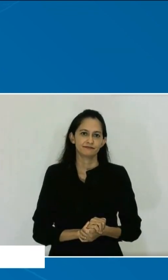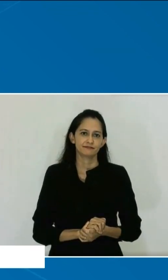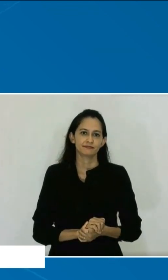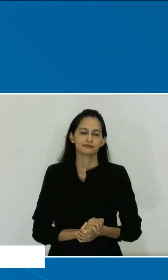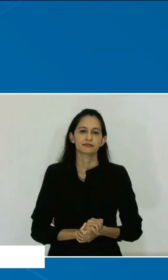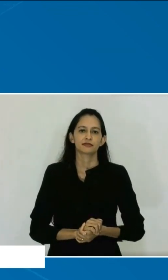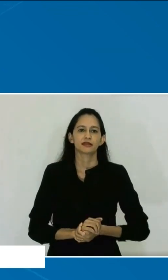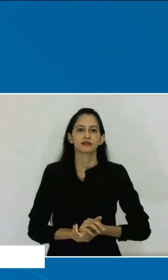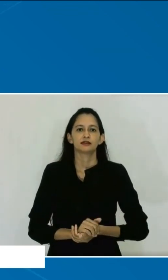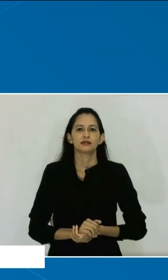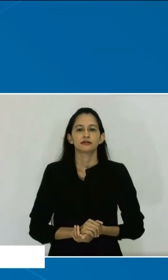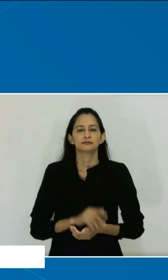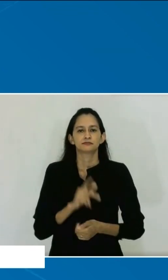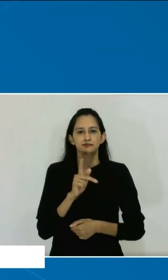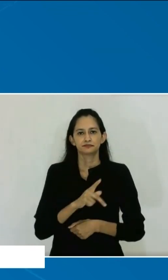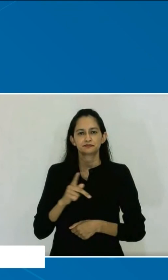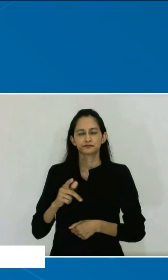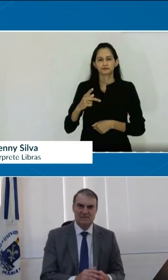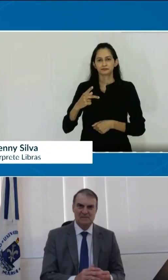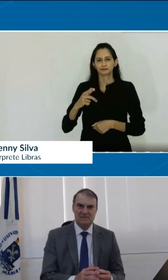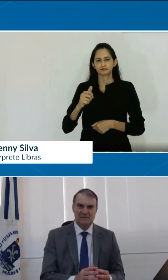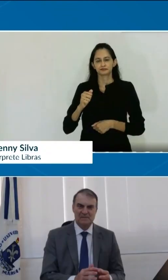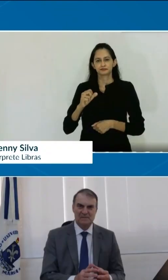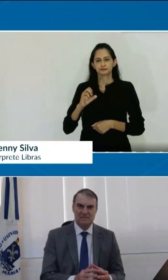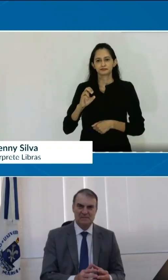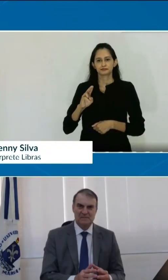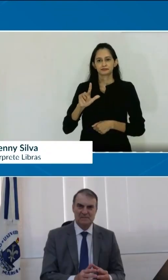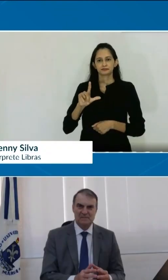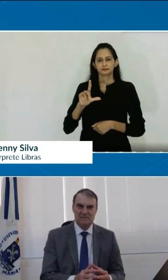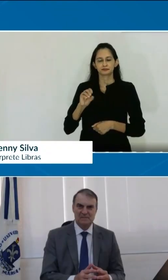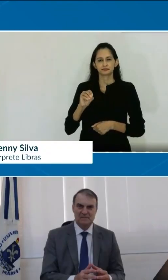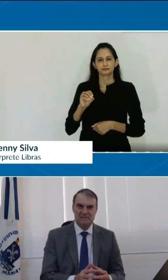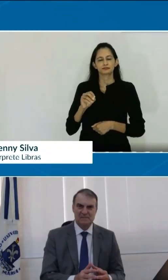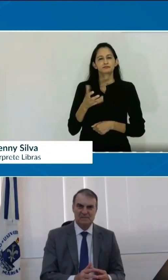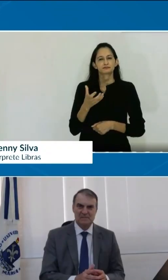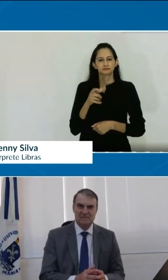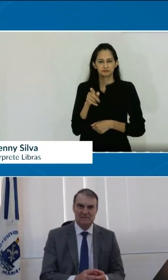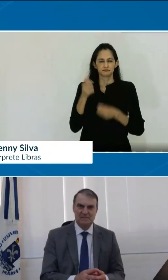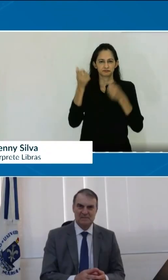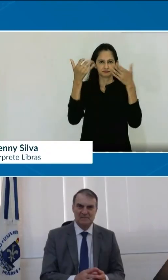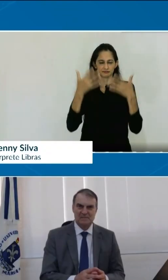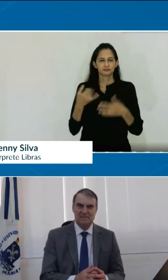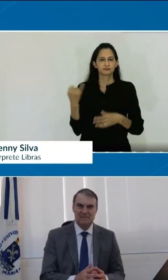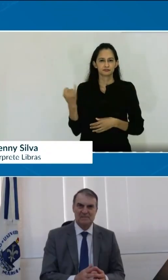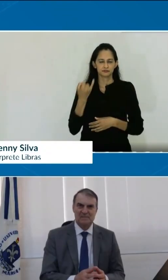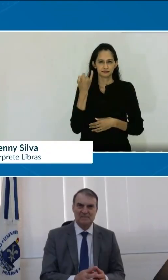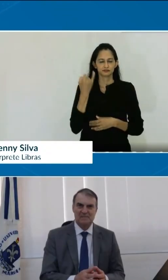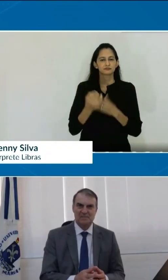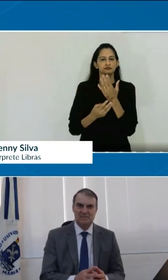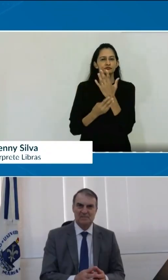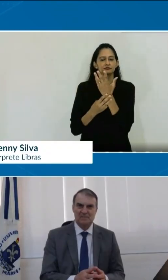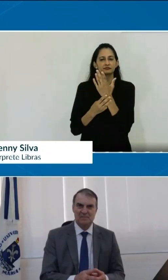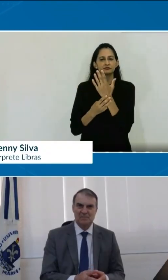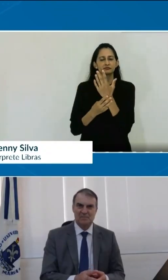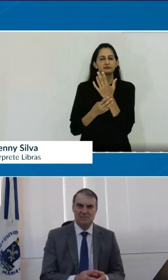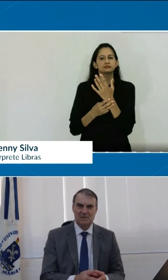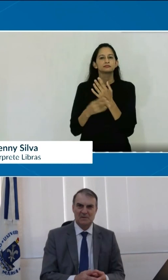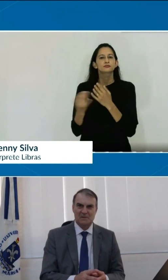Bom, e professor Paulo, eu queria que o senhor falasse um pouco também da importância da Federal de Santa Maria para a região onde ela está localizada